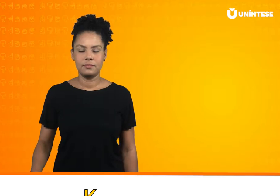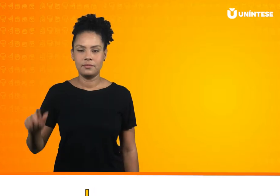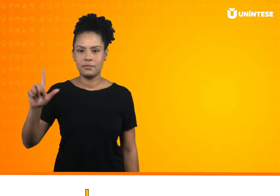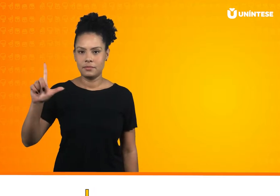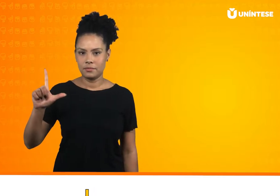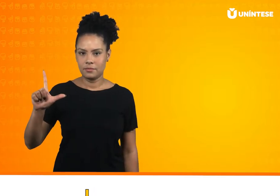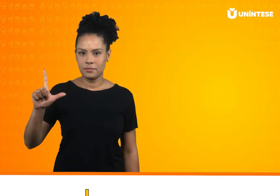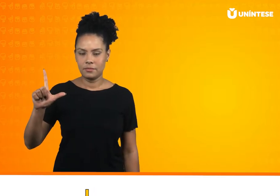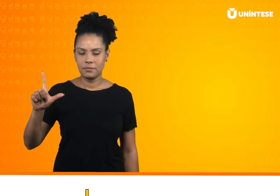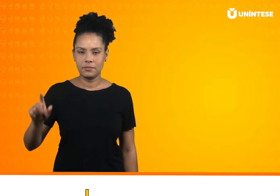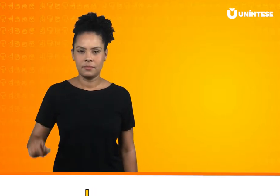L,